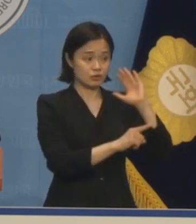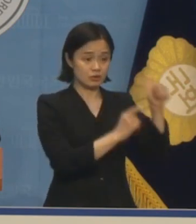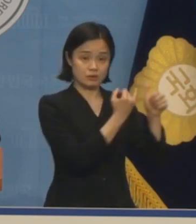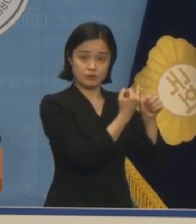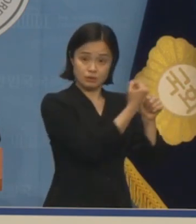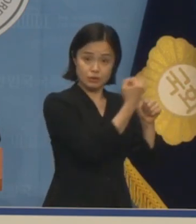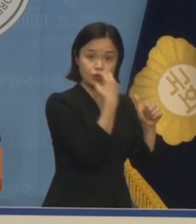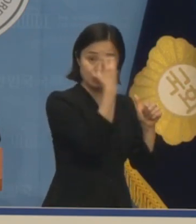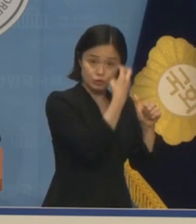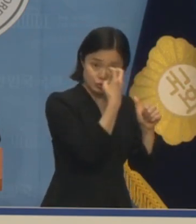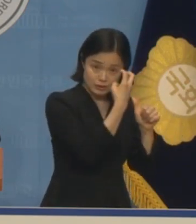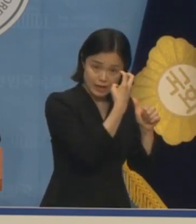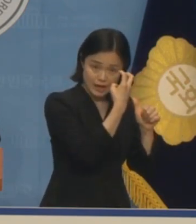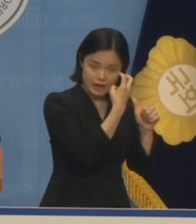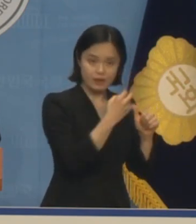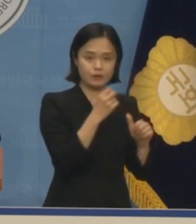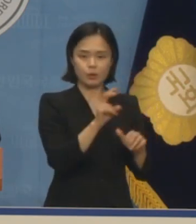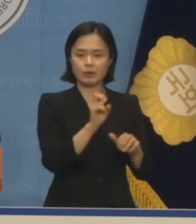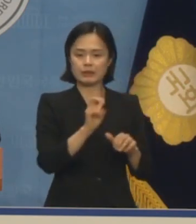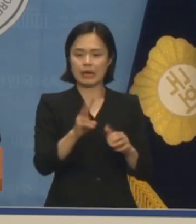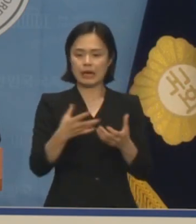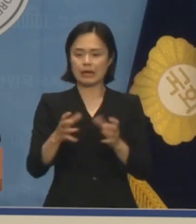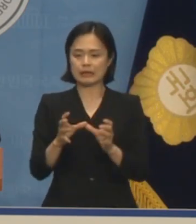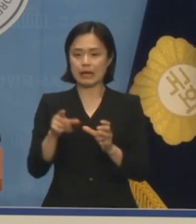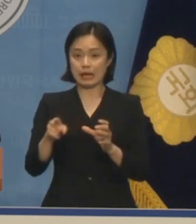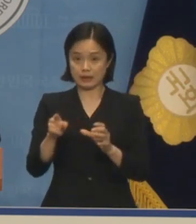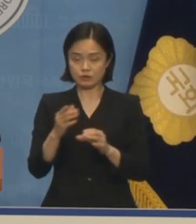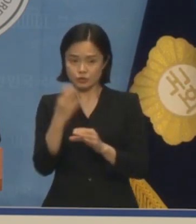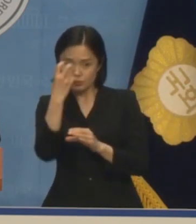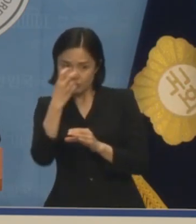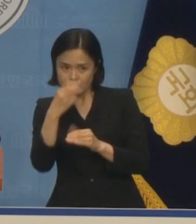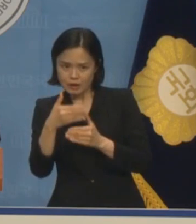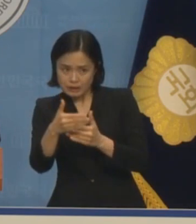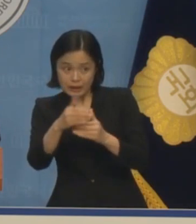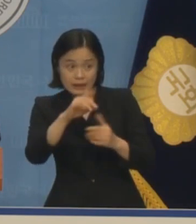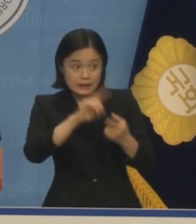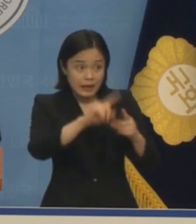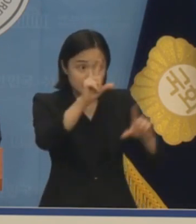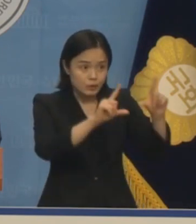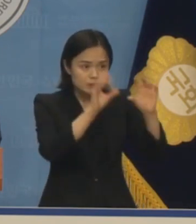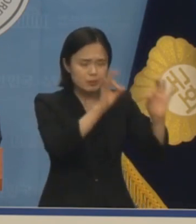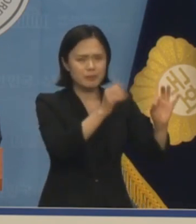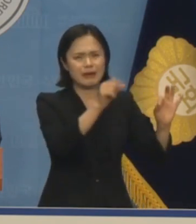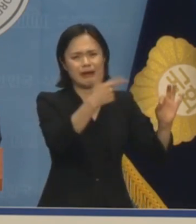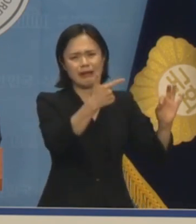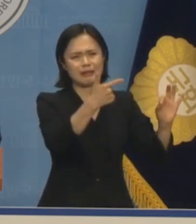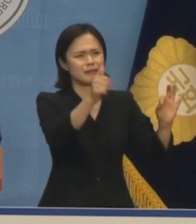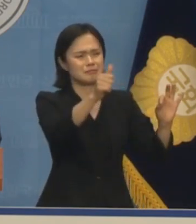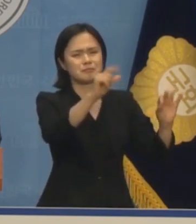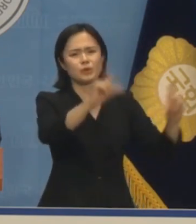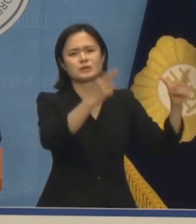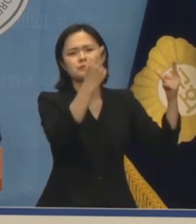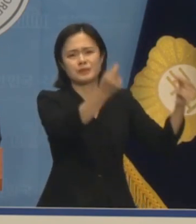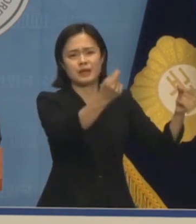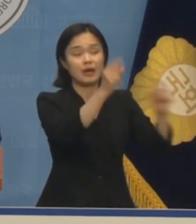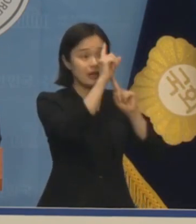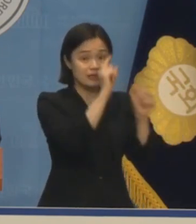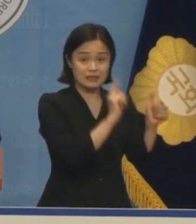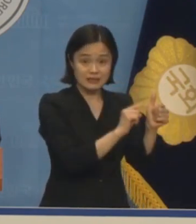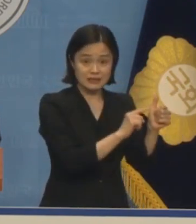된 이번 탄핵소추 안건에 대한 그의 행보를 비교해보면 특히 그렇습니다. 이원석 검찰총장은 한동훈